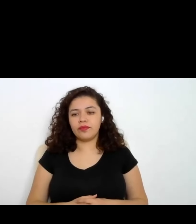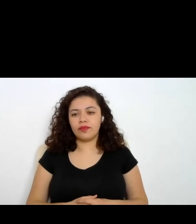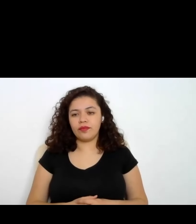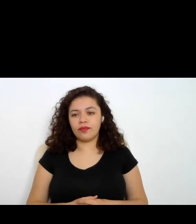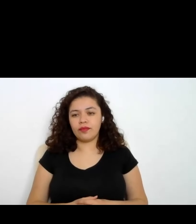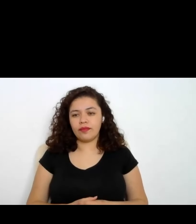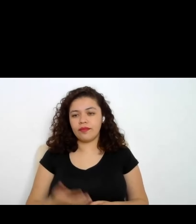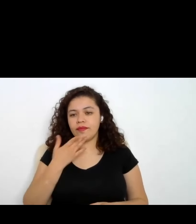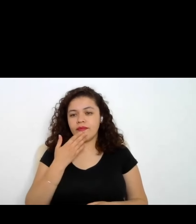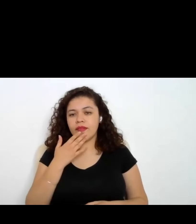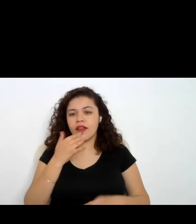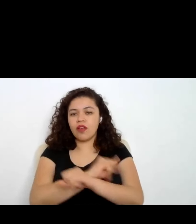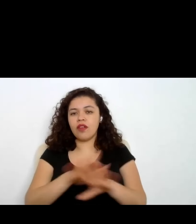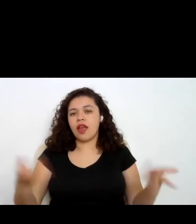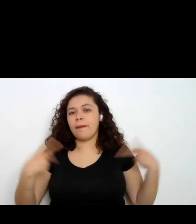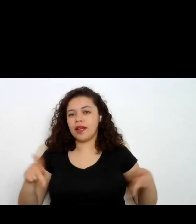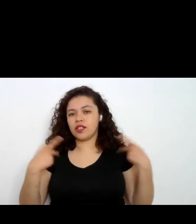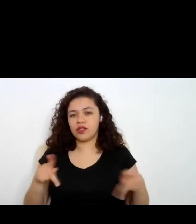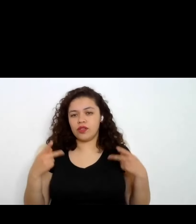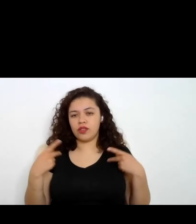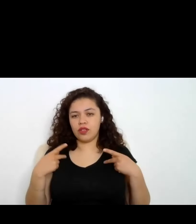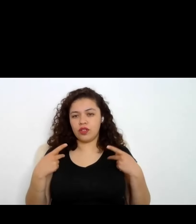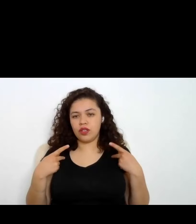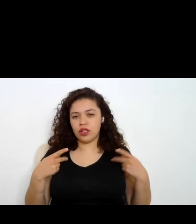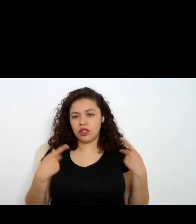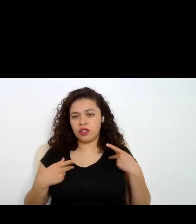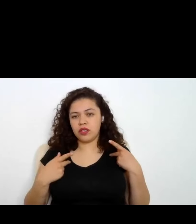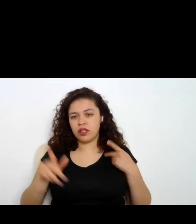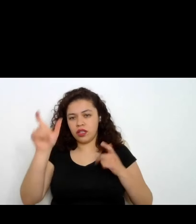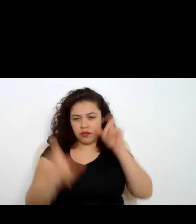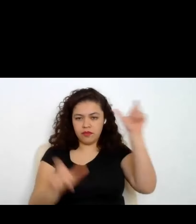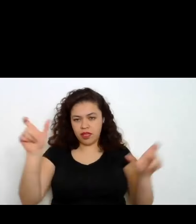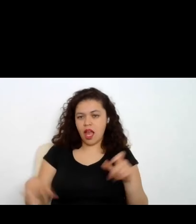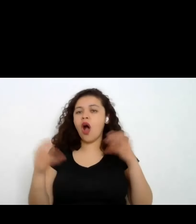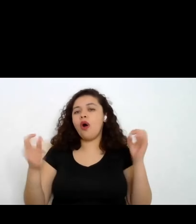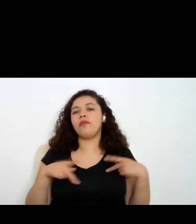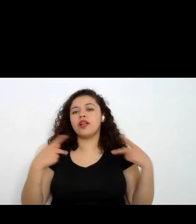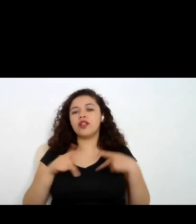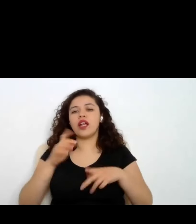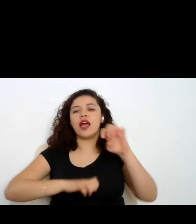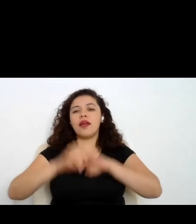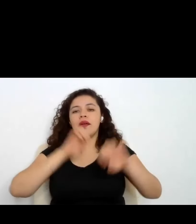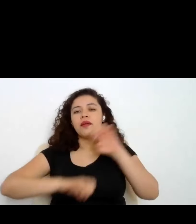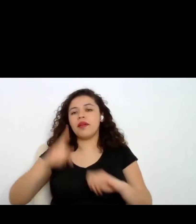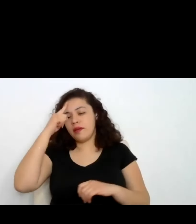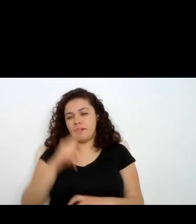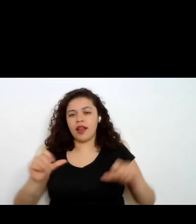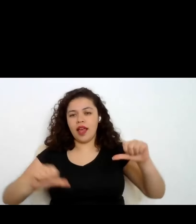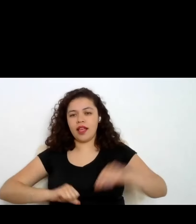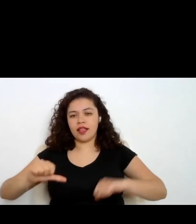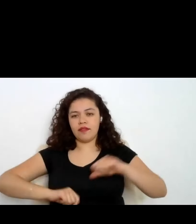La información de personas físicas que presten sus servicios para alguna persona moral o persona física con actividad